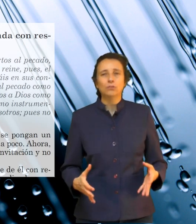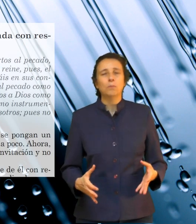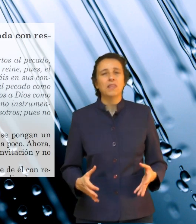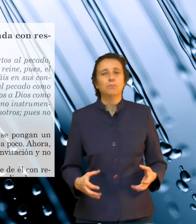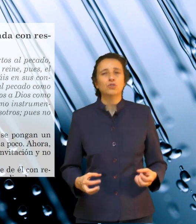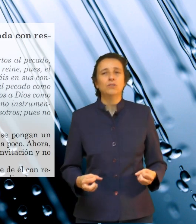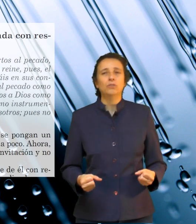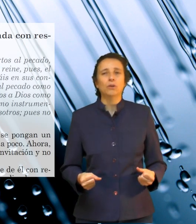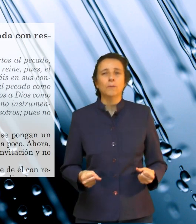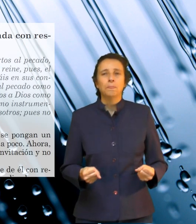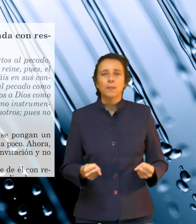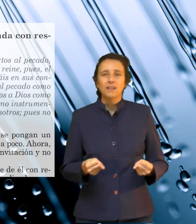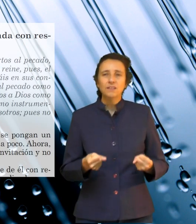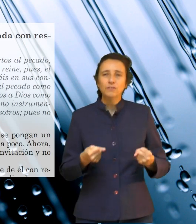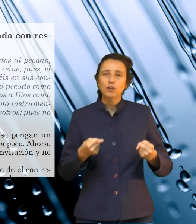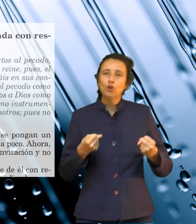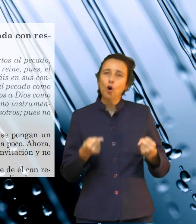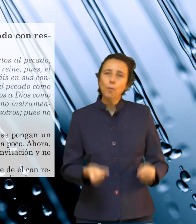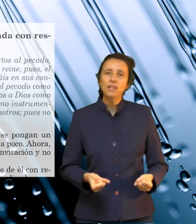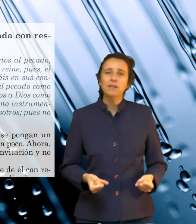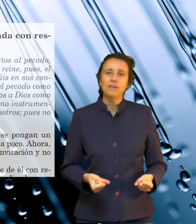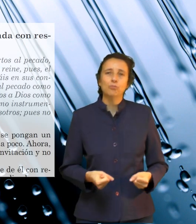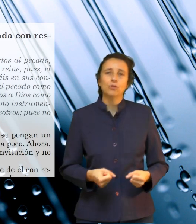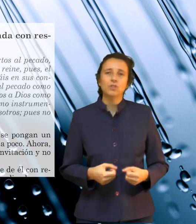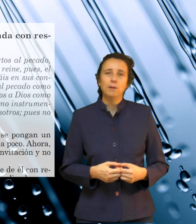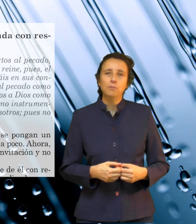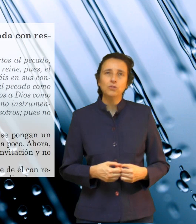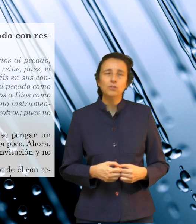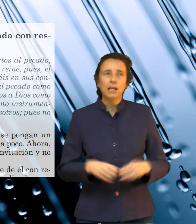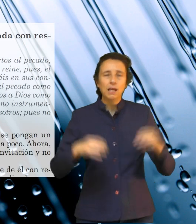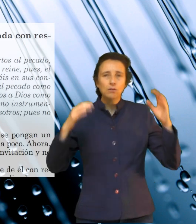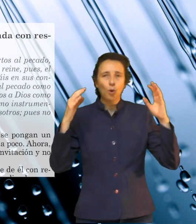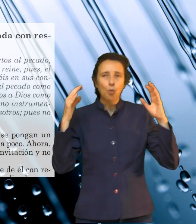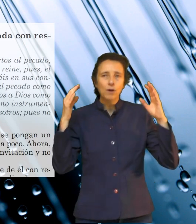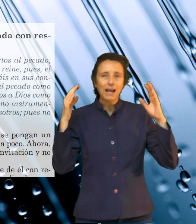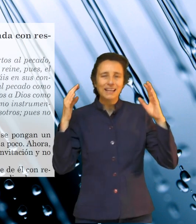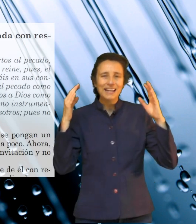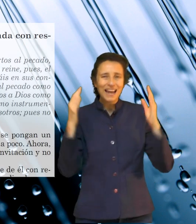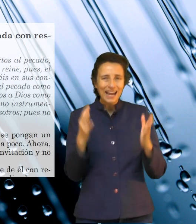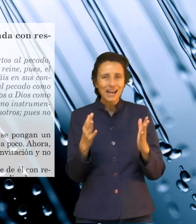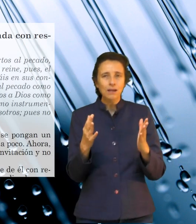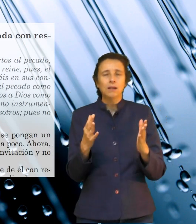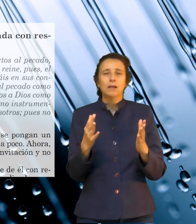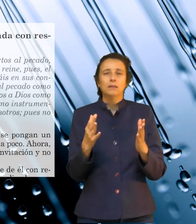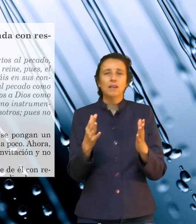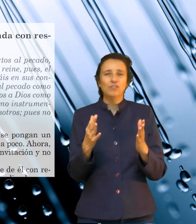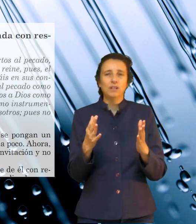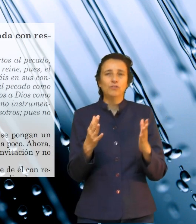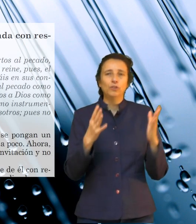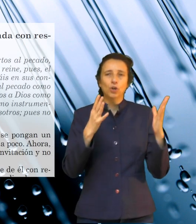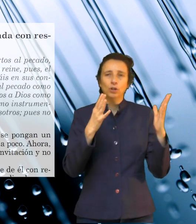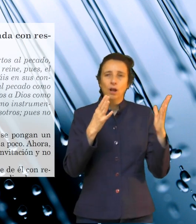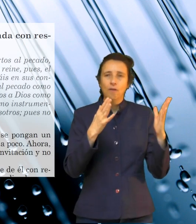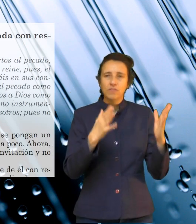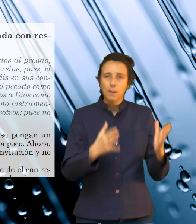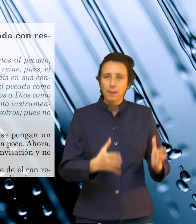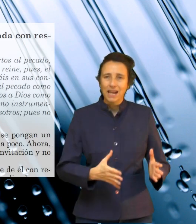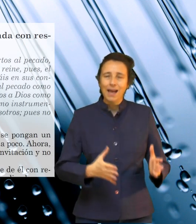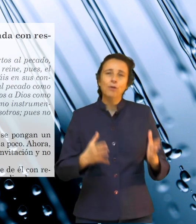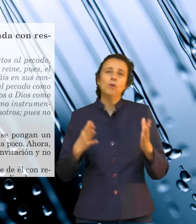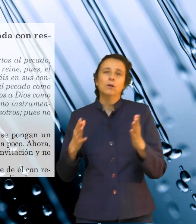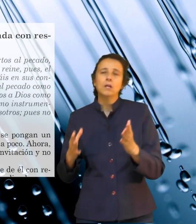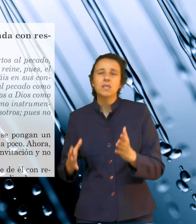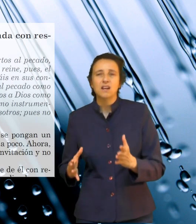en nuestra toma de posición. Es decir, como individuos debemos tener una clara definición